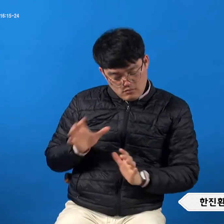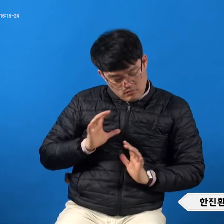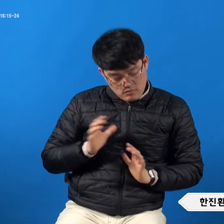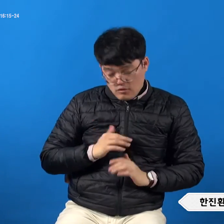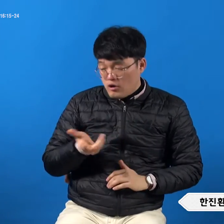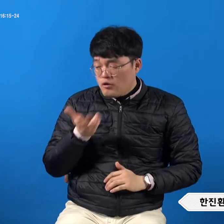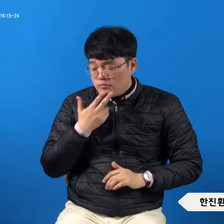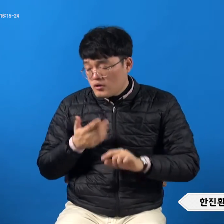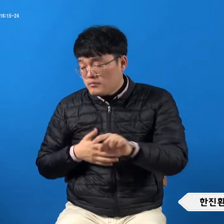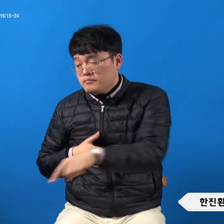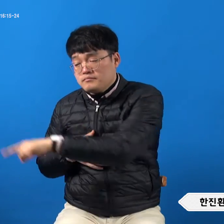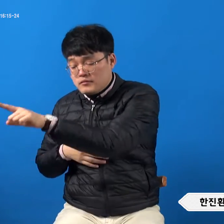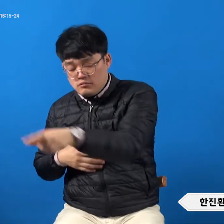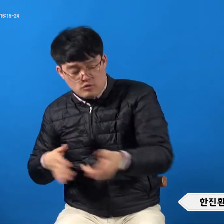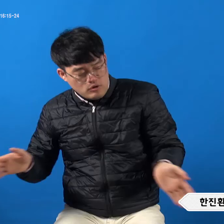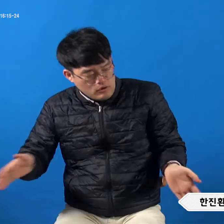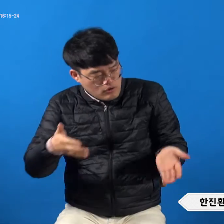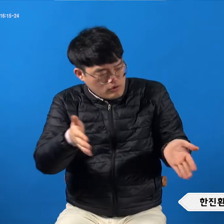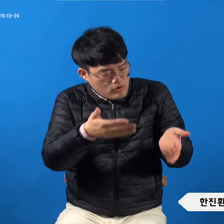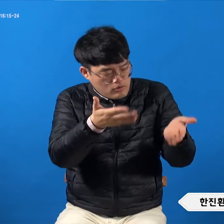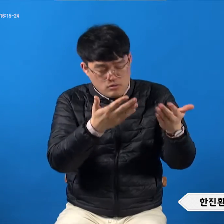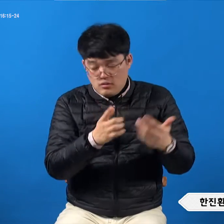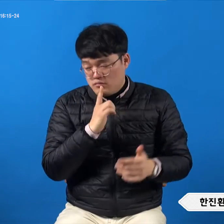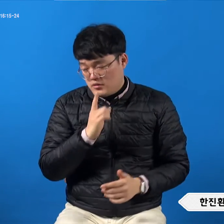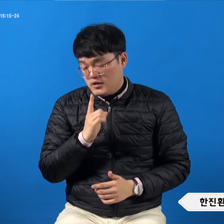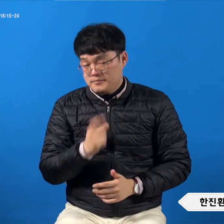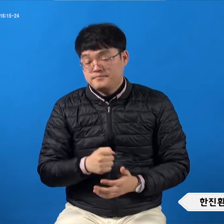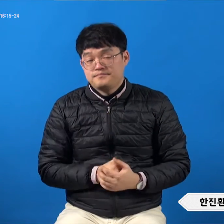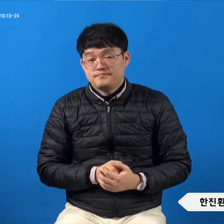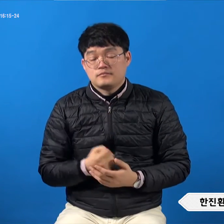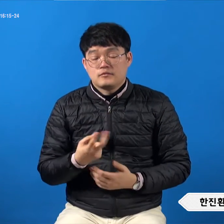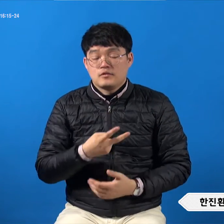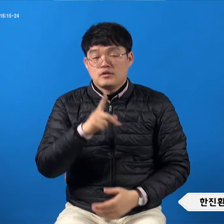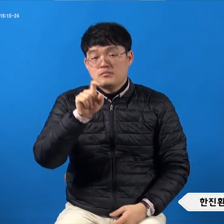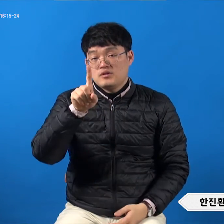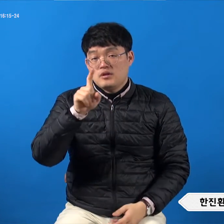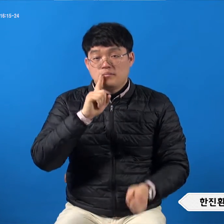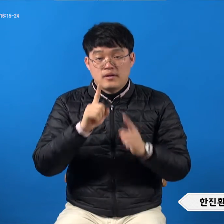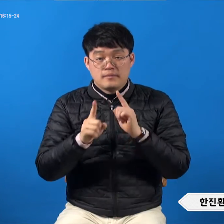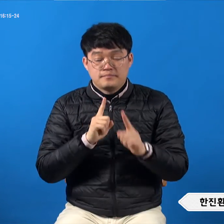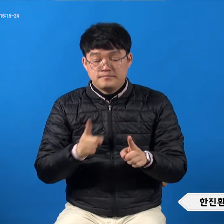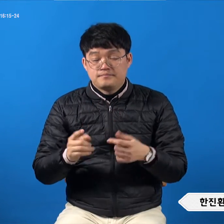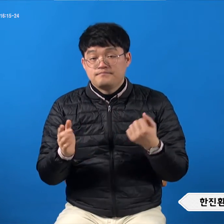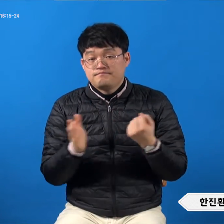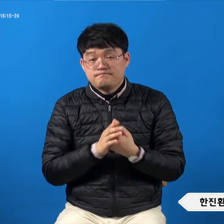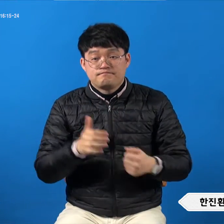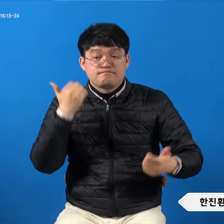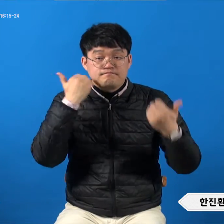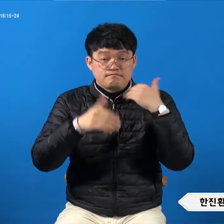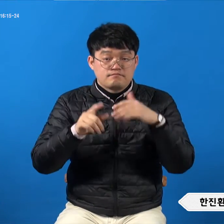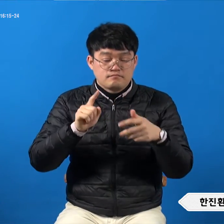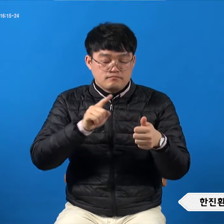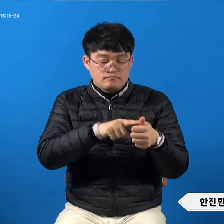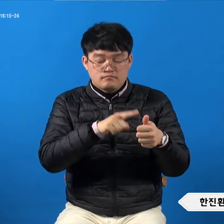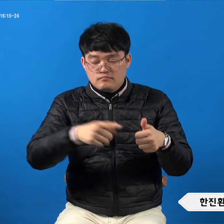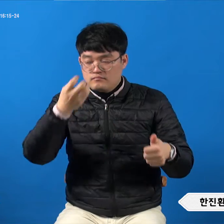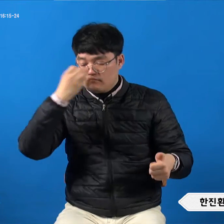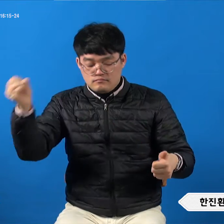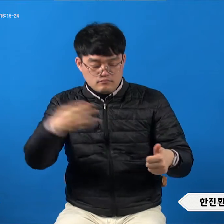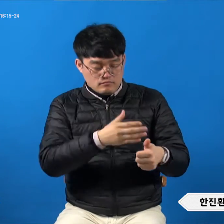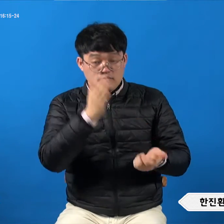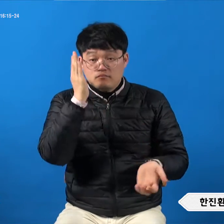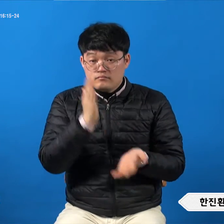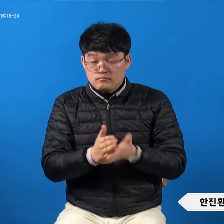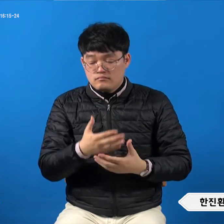두려워하지 않도록 그를 격려해 주라 하는 말이죠. 그 다음에 11절에 그러므로 누구든지 그를 멸시하지